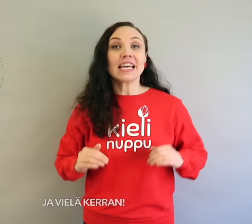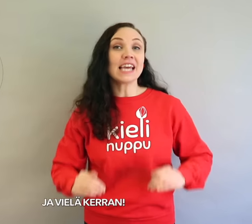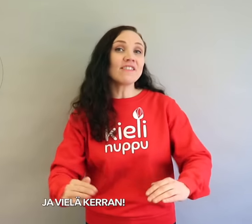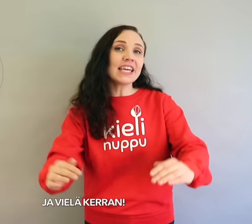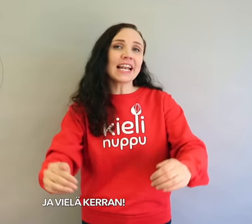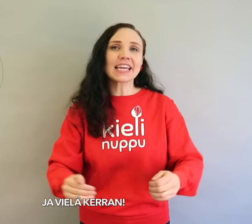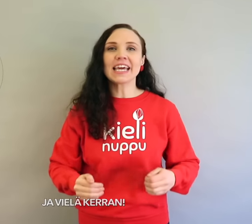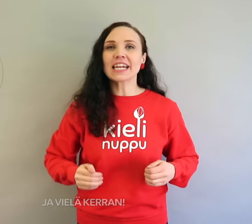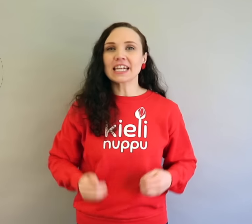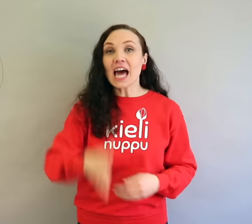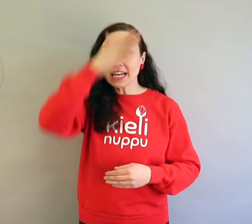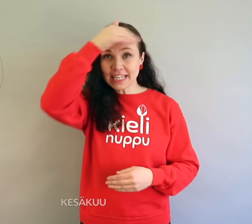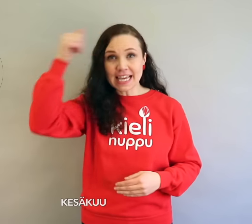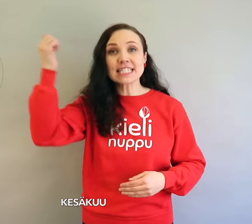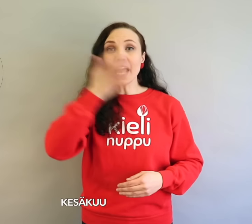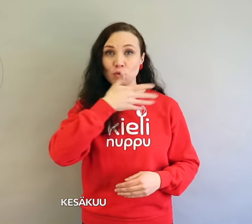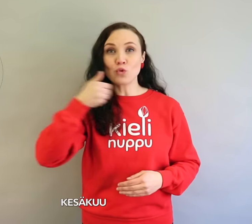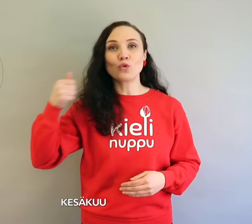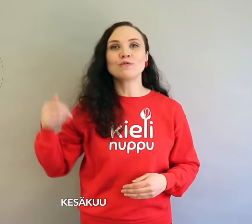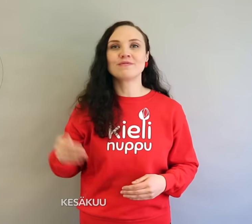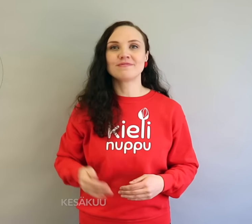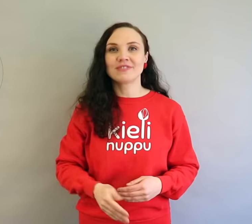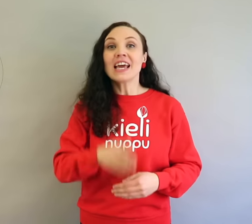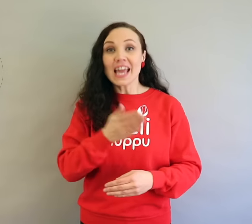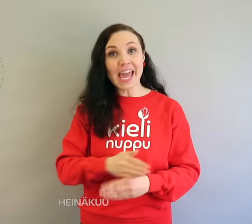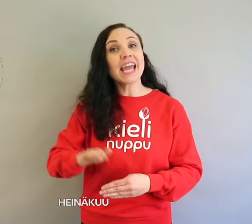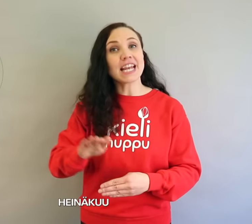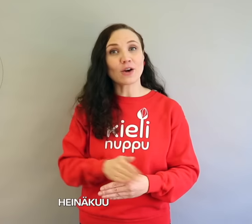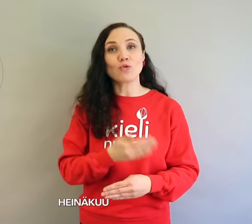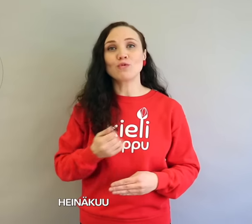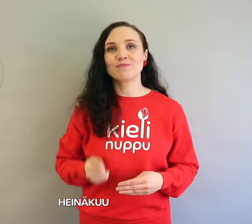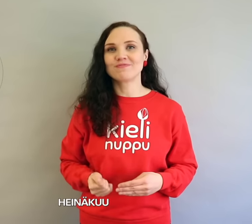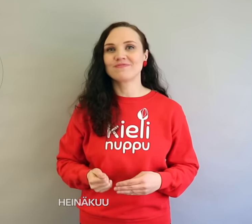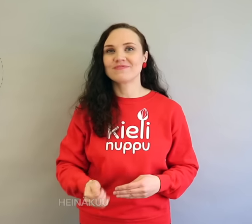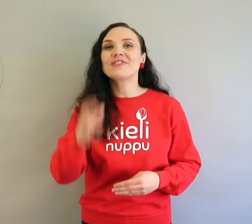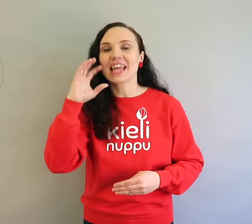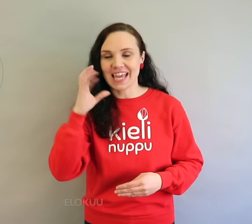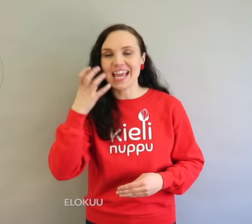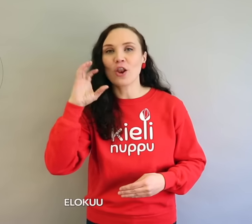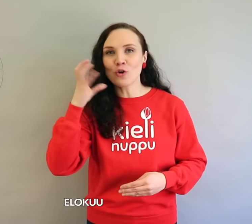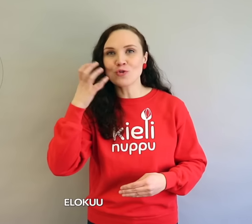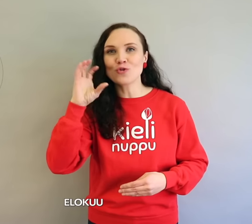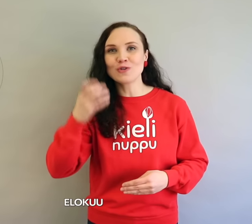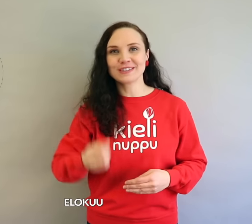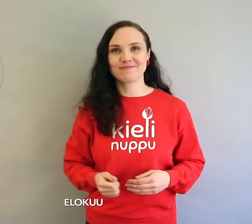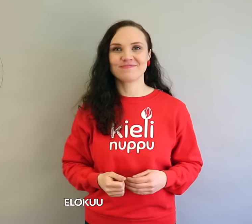Ja vielä kerran, kesäkuu, kesäkuu, heinäkuu, heinäkuu, elokuu,